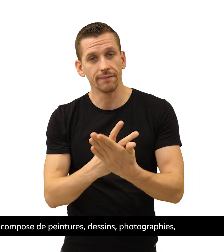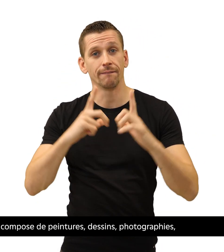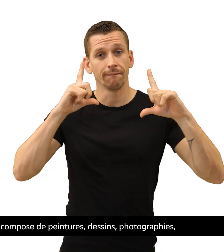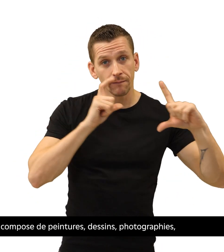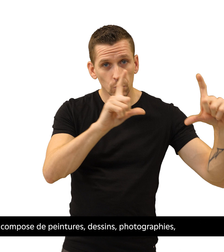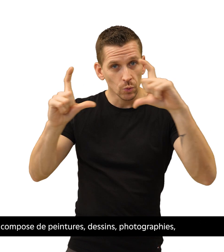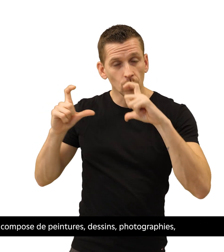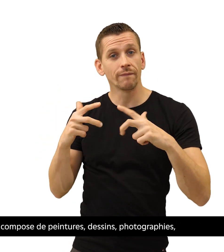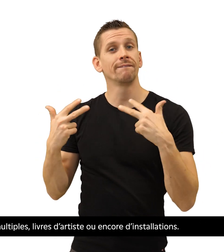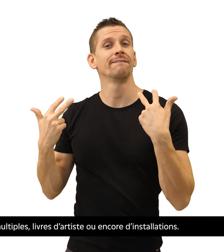photographies,